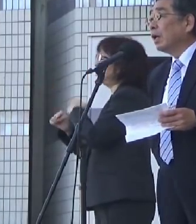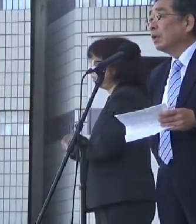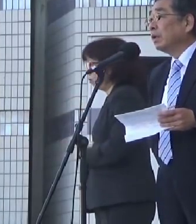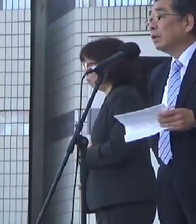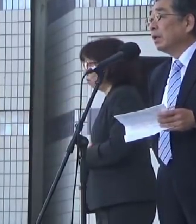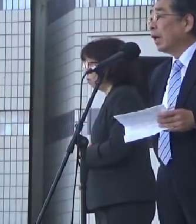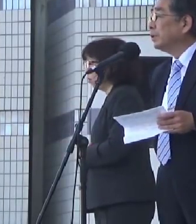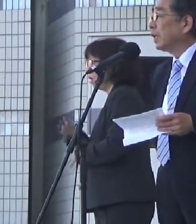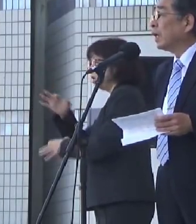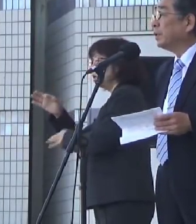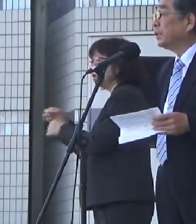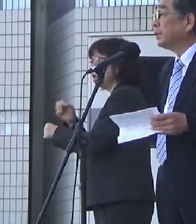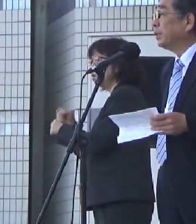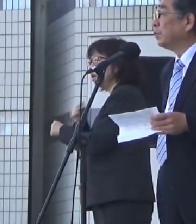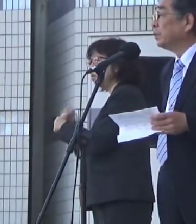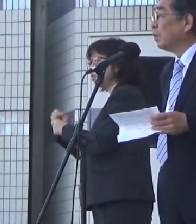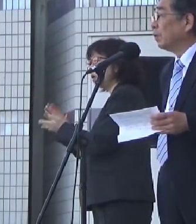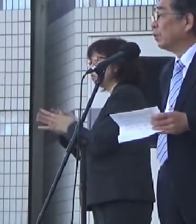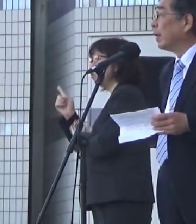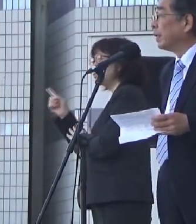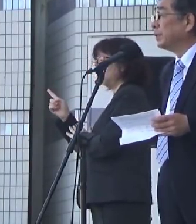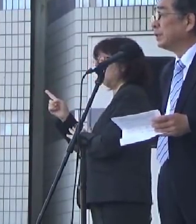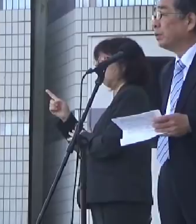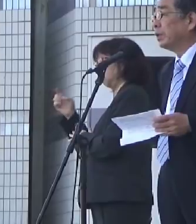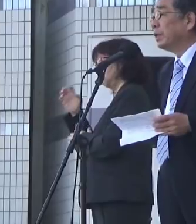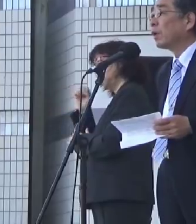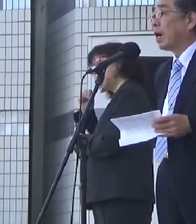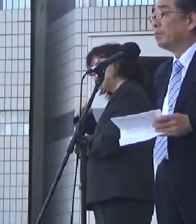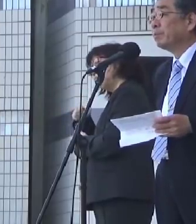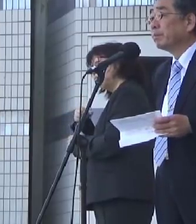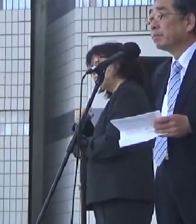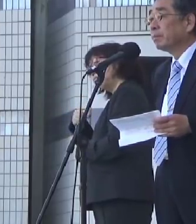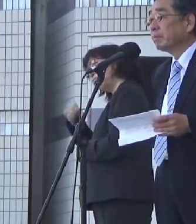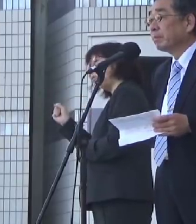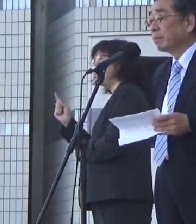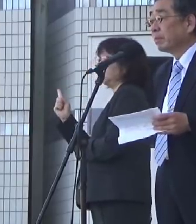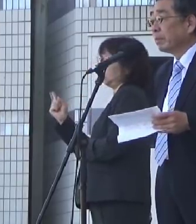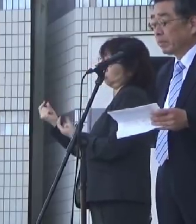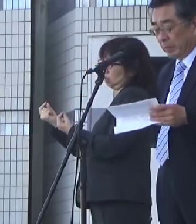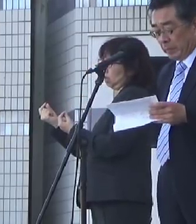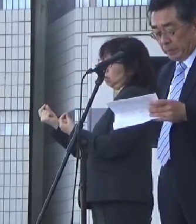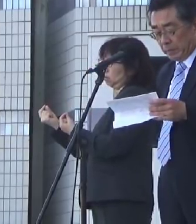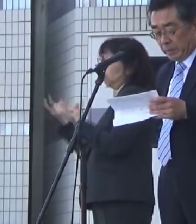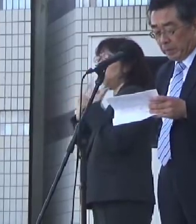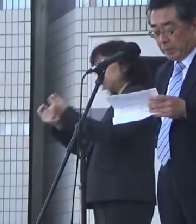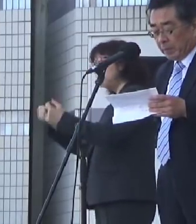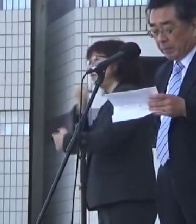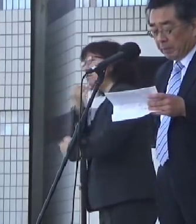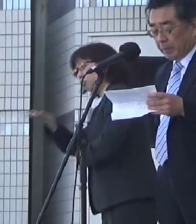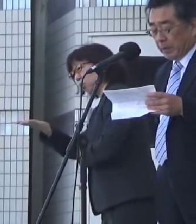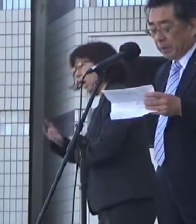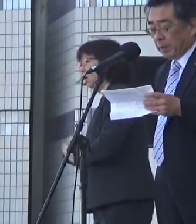こんな反社会的勢力を野放しにしておいていいのか。